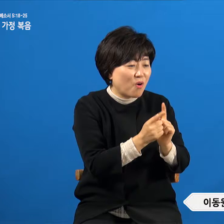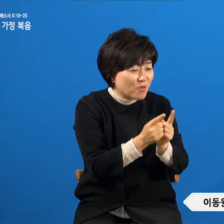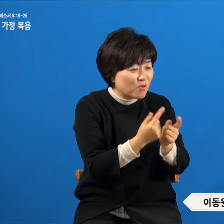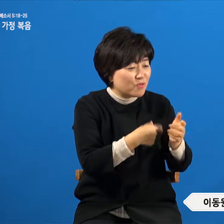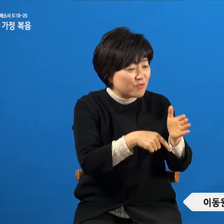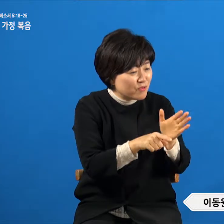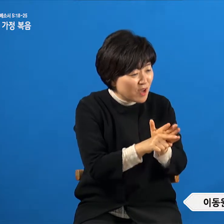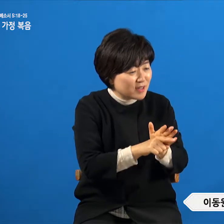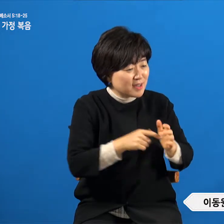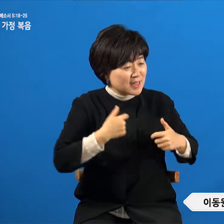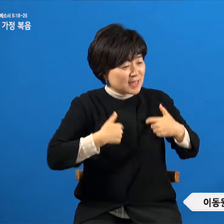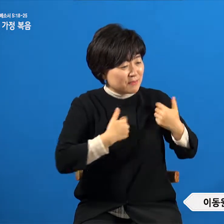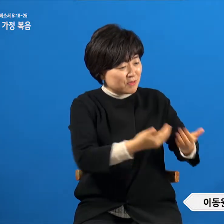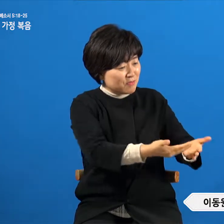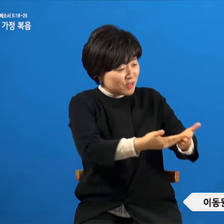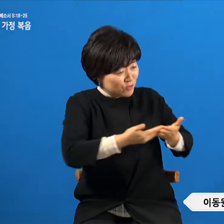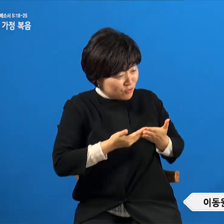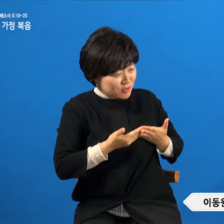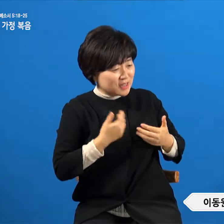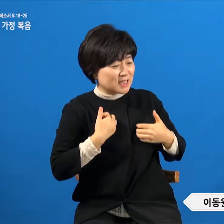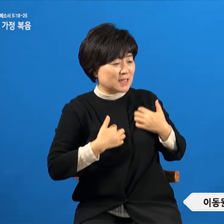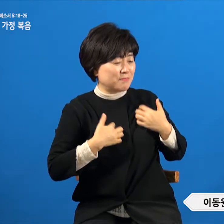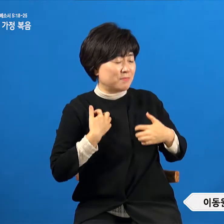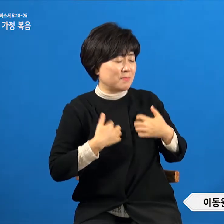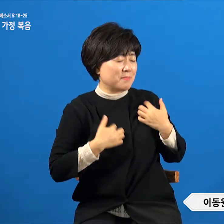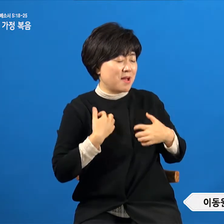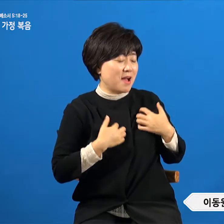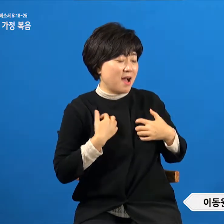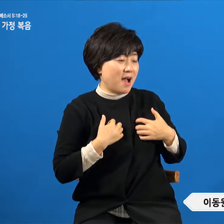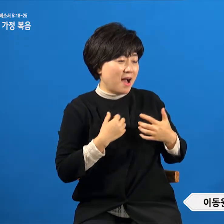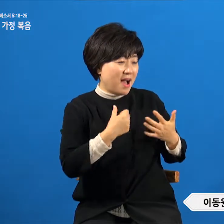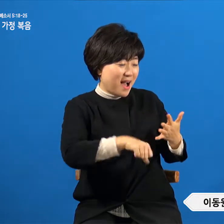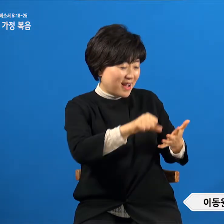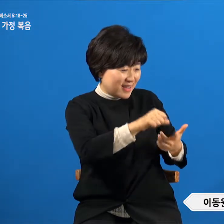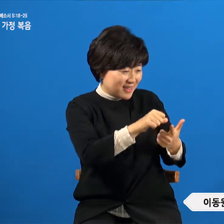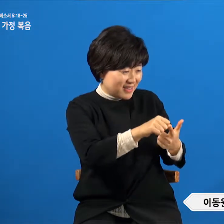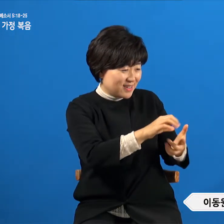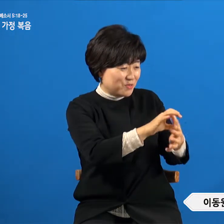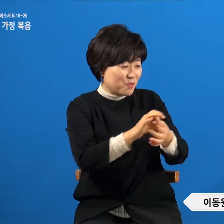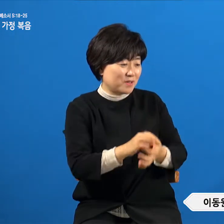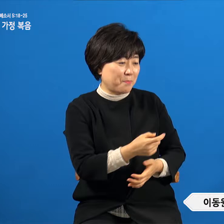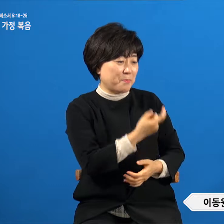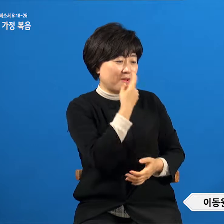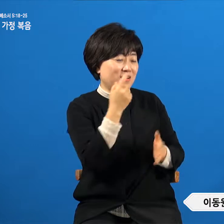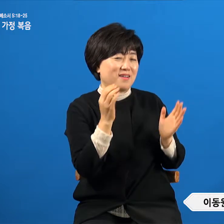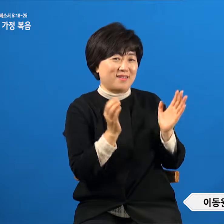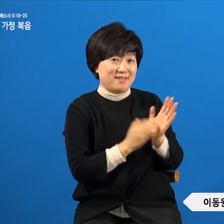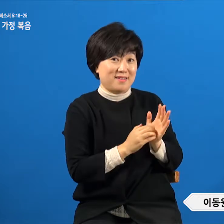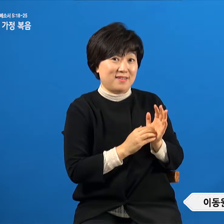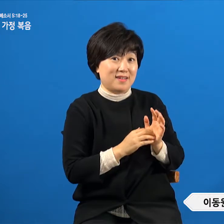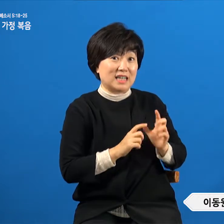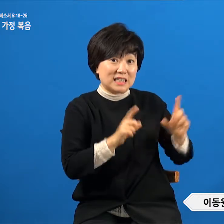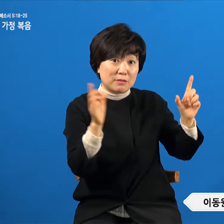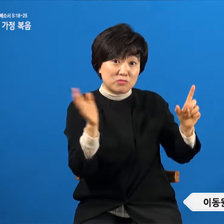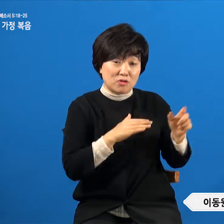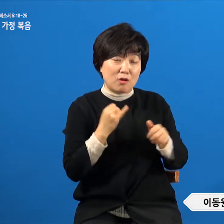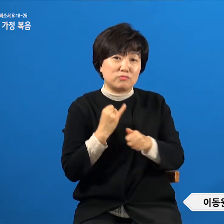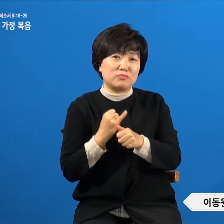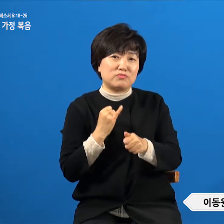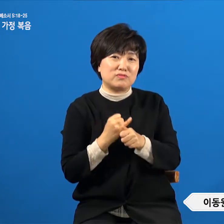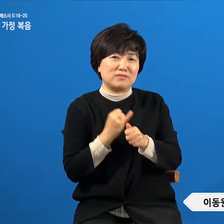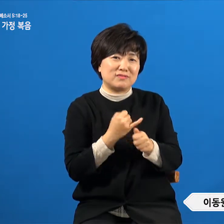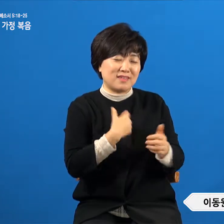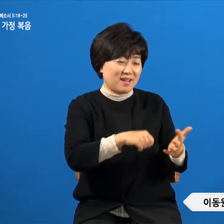위해 살아주는 이 기쁨의 가치를 나는 비로소 아담을 통해서 배울 수가 있었다고. 그날부터 우리